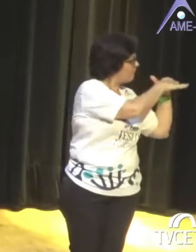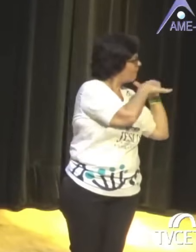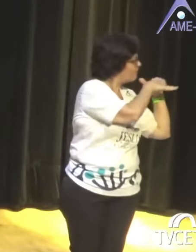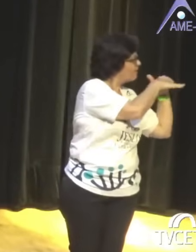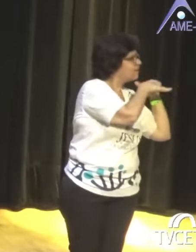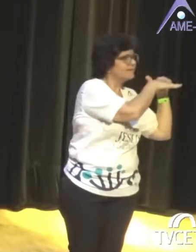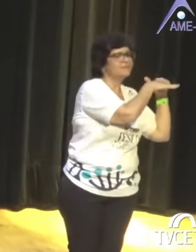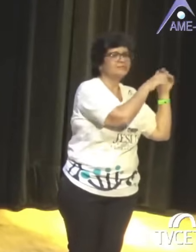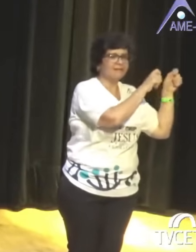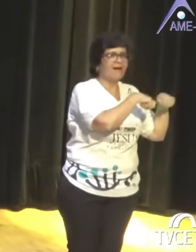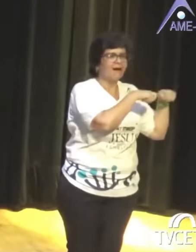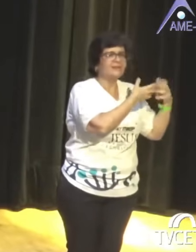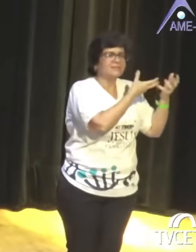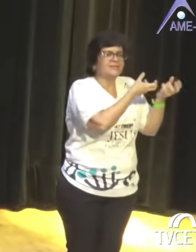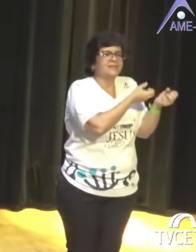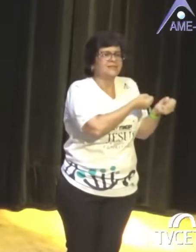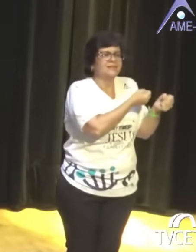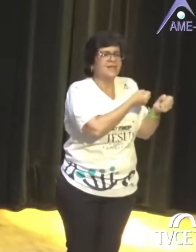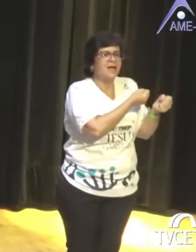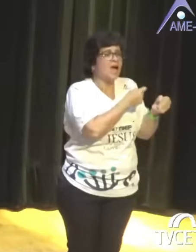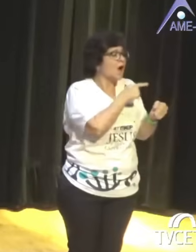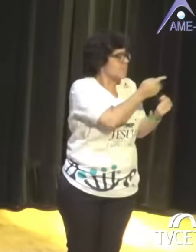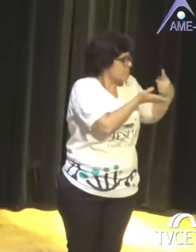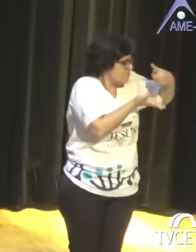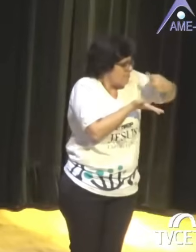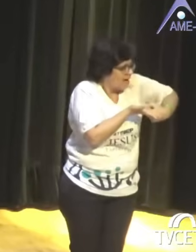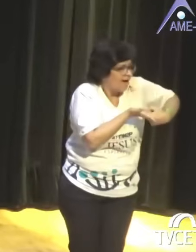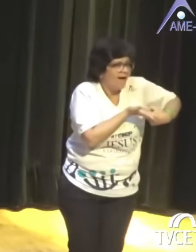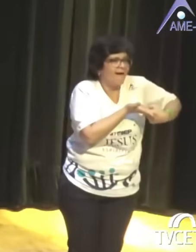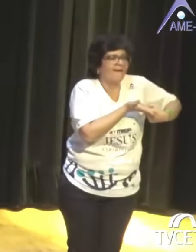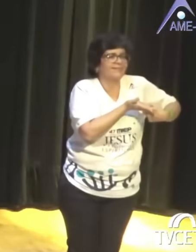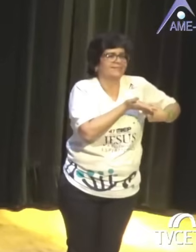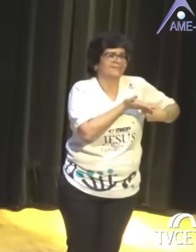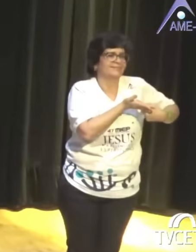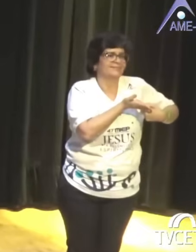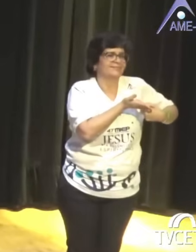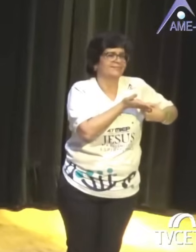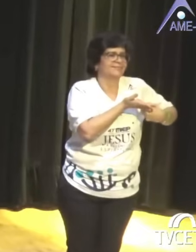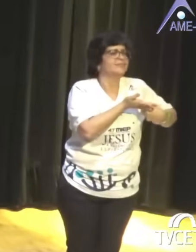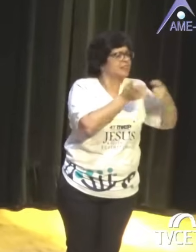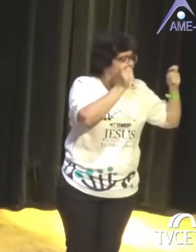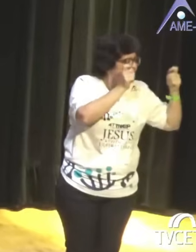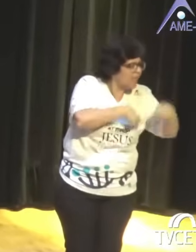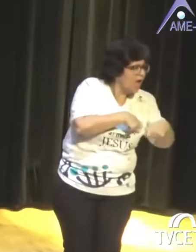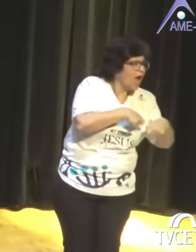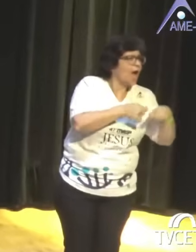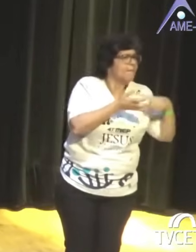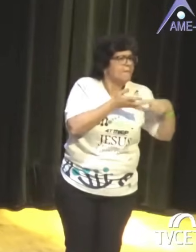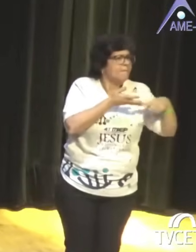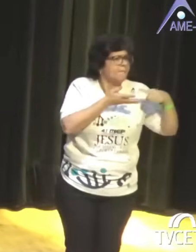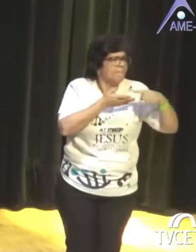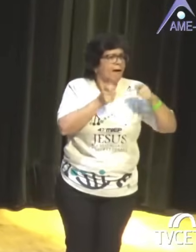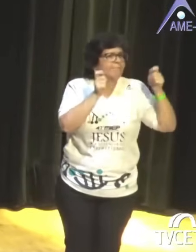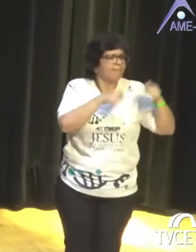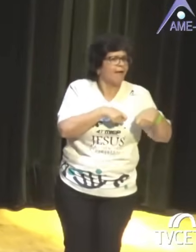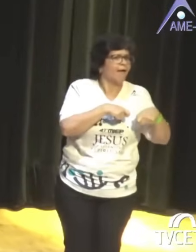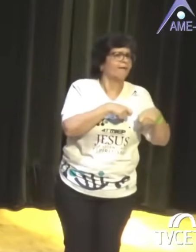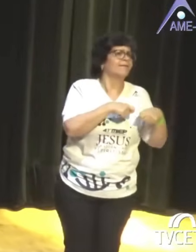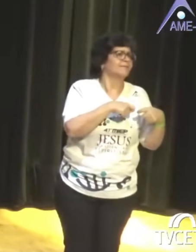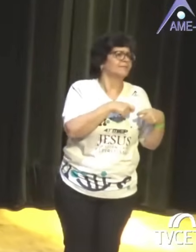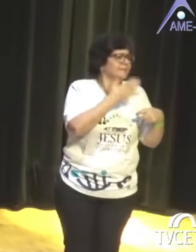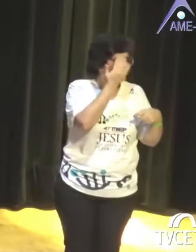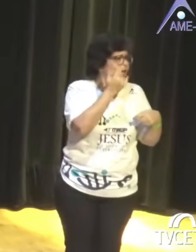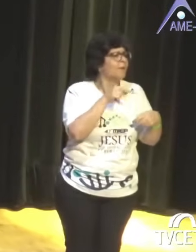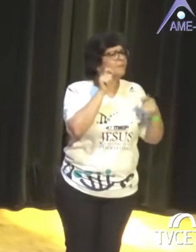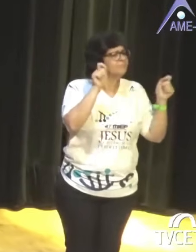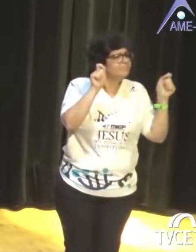você ele ele faz um acordo do que você dá conta